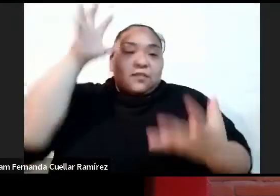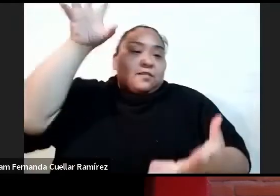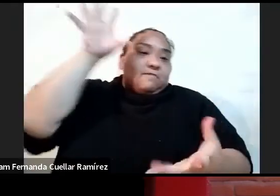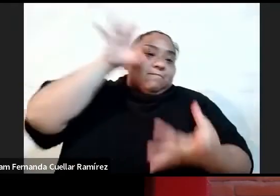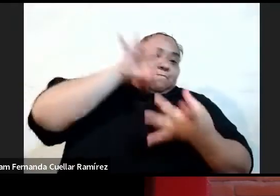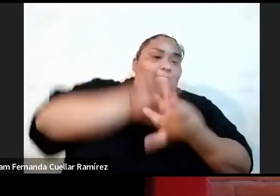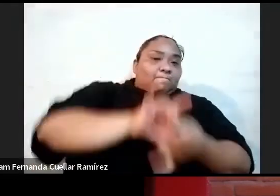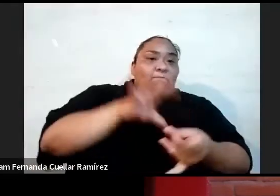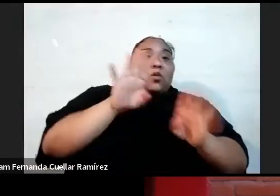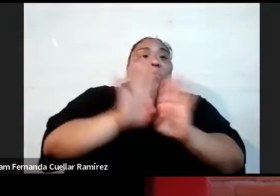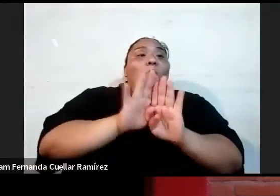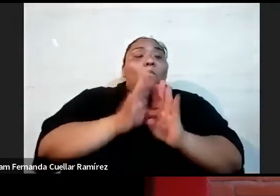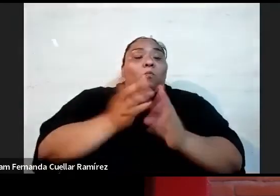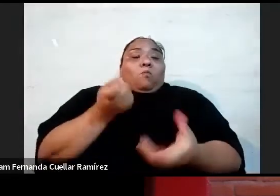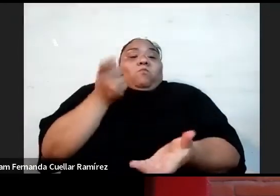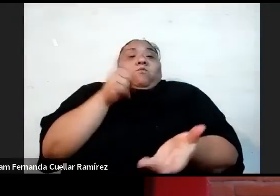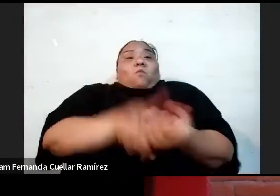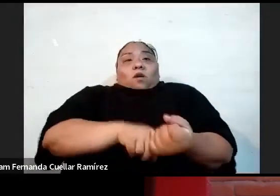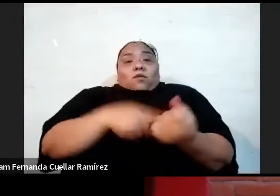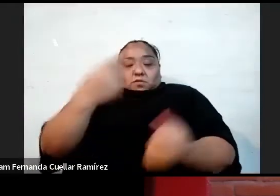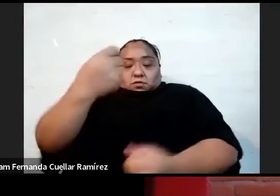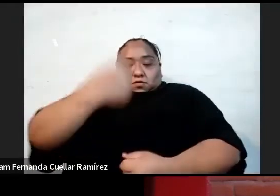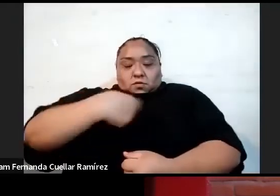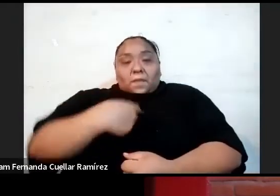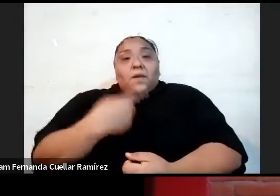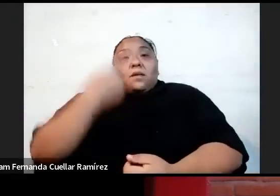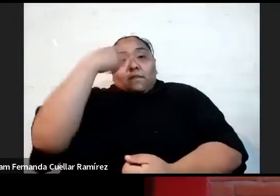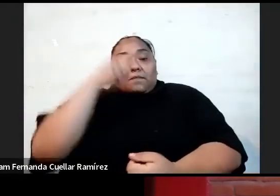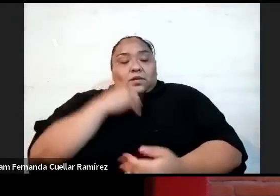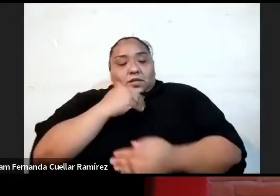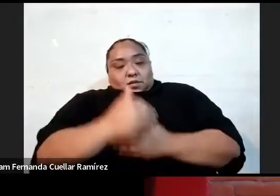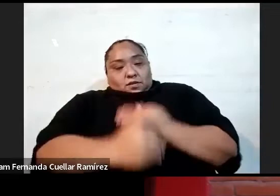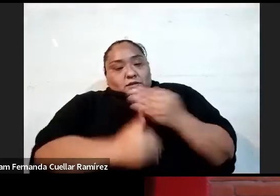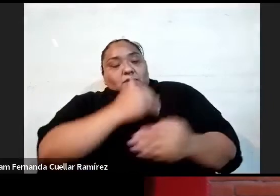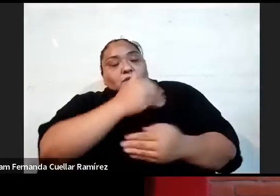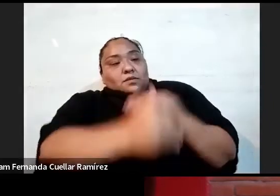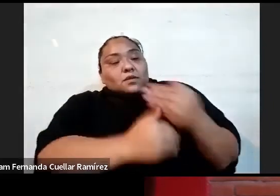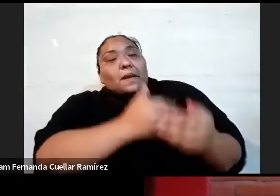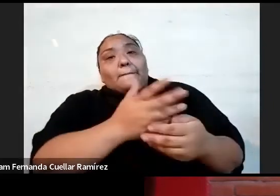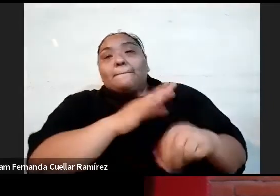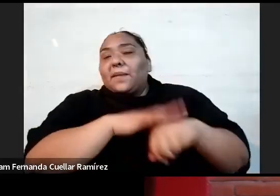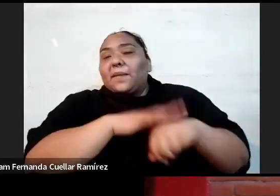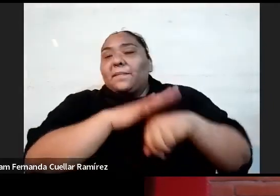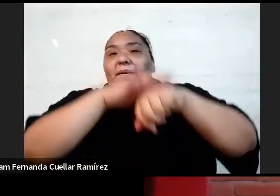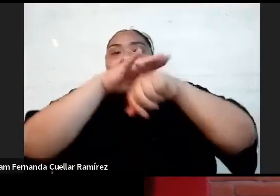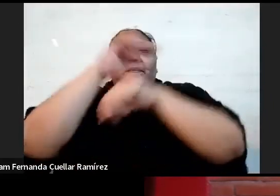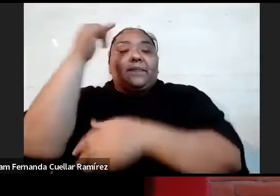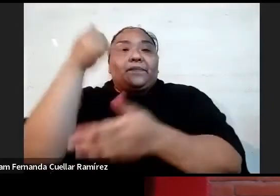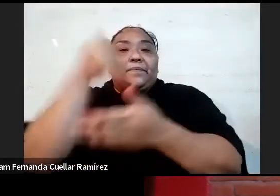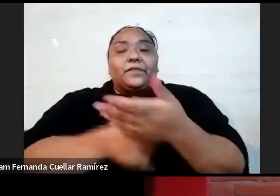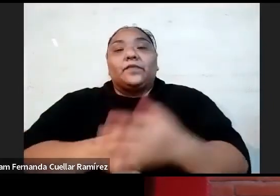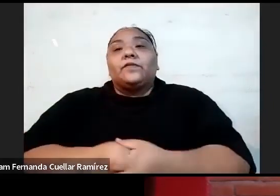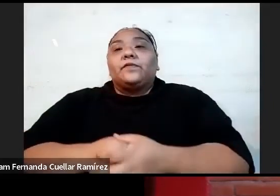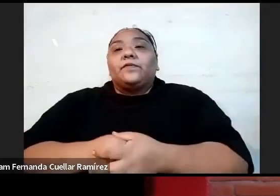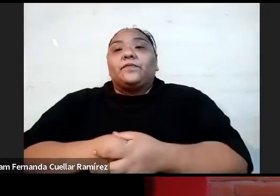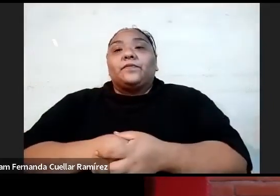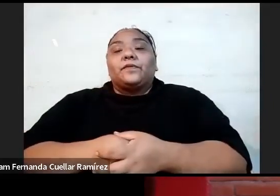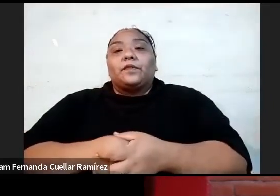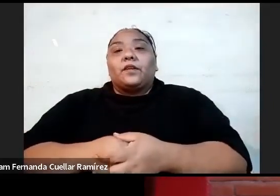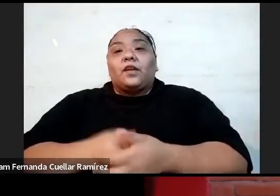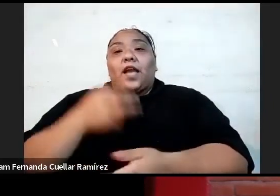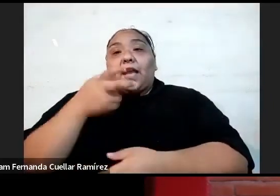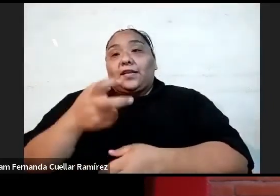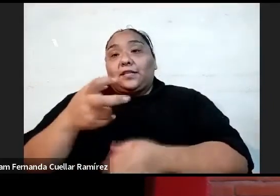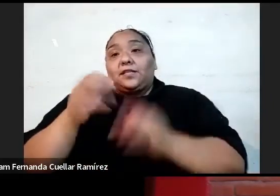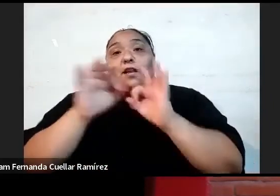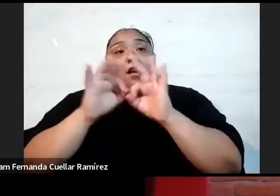personales, pues bueno, se van generando construcciones más allá, ¿no? Y esta forma de construir, que además me parece